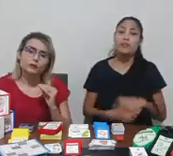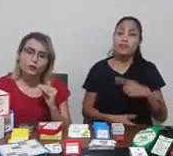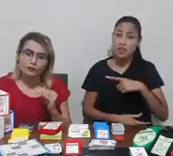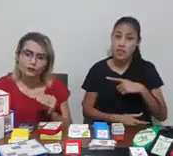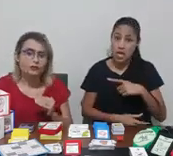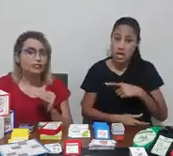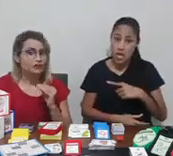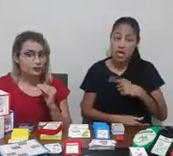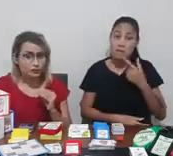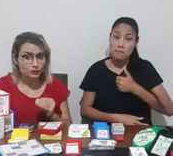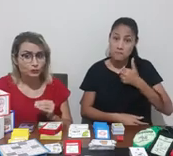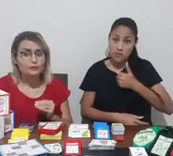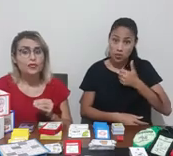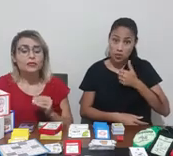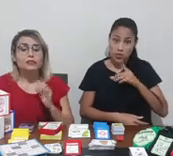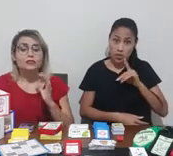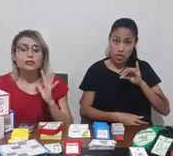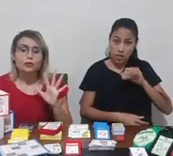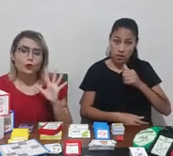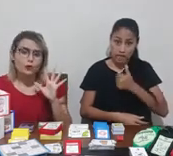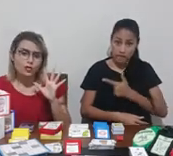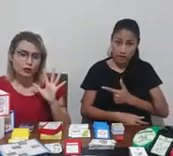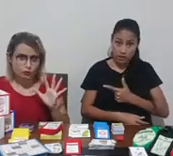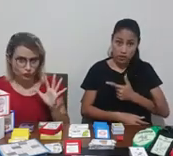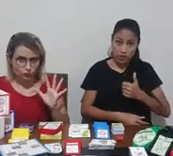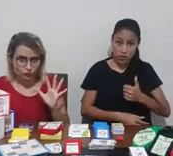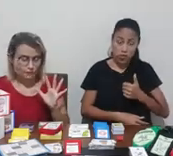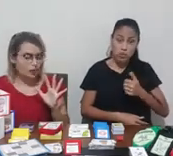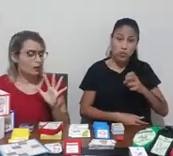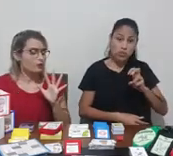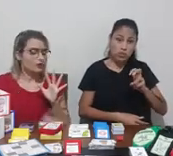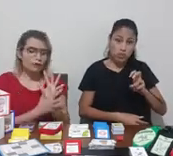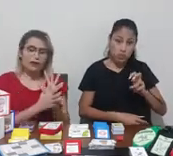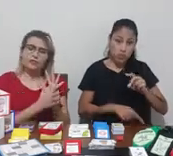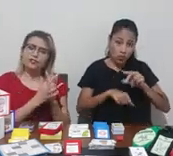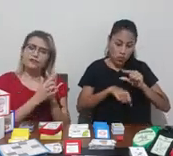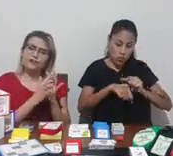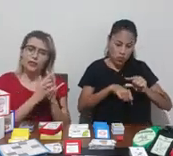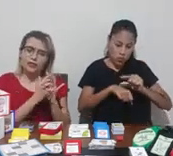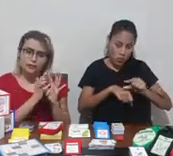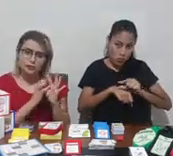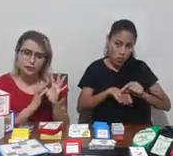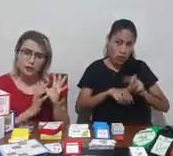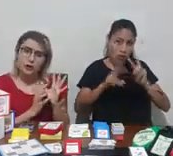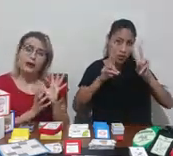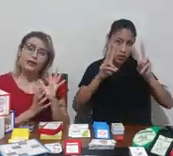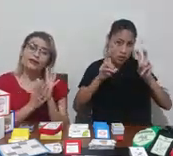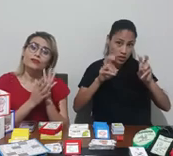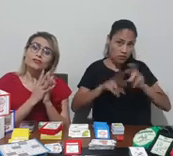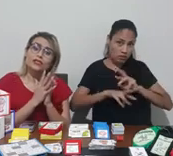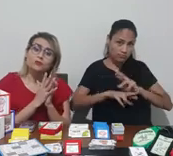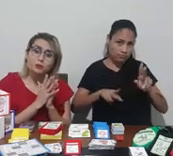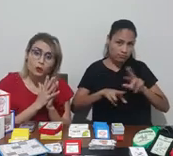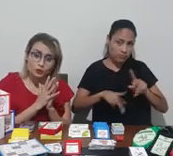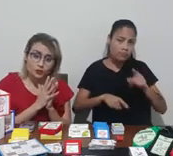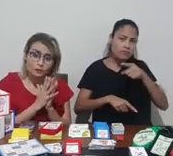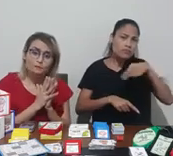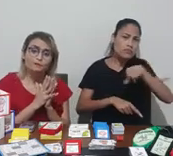no primeiro dia, dia 21, 5 minicursos com temáticas diferentes para que